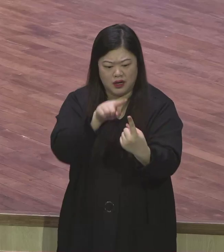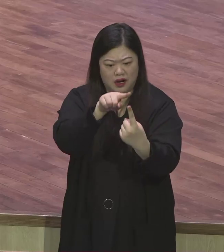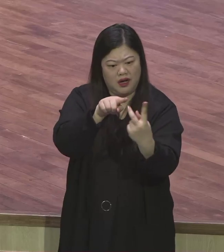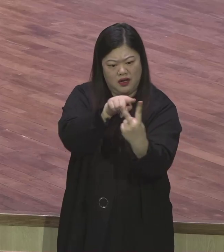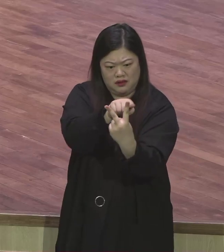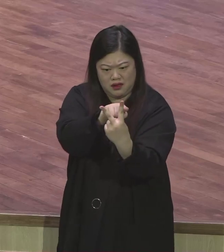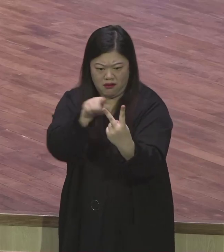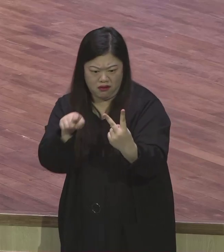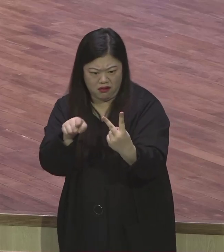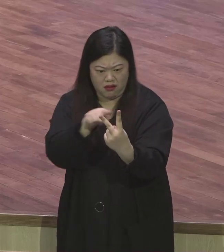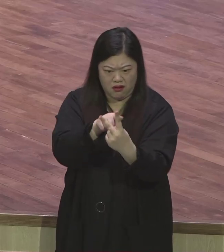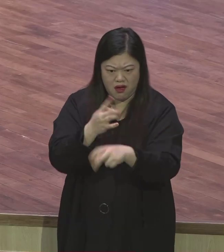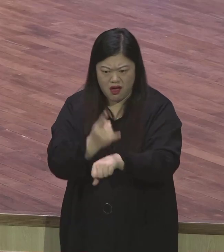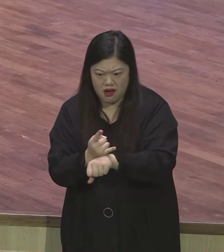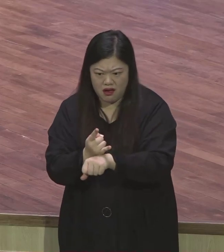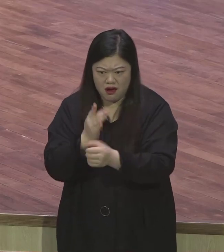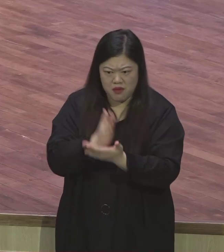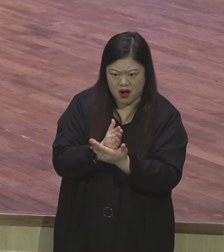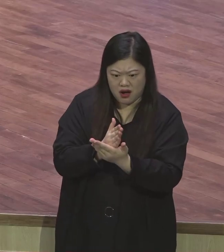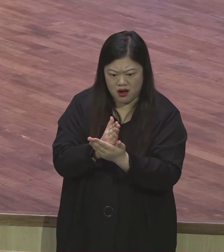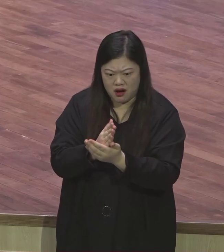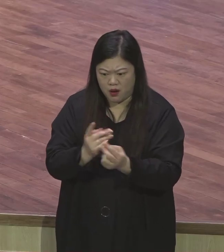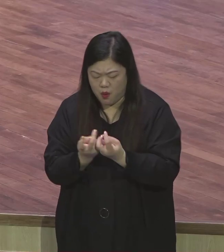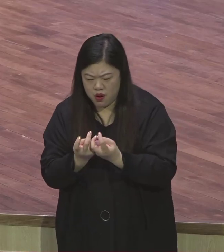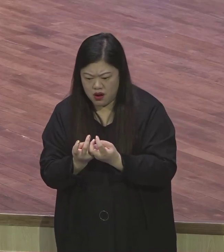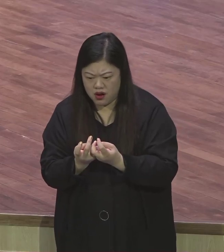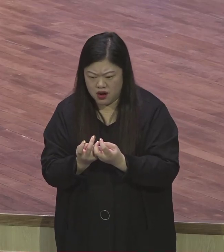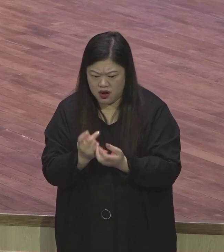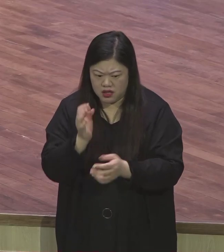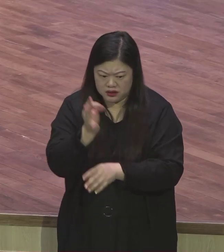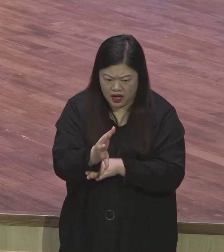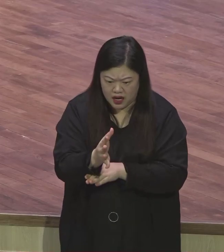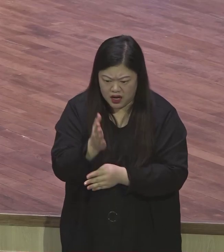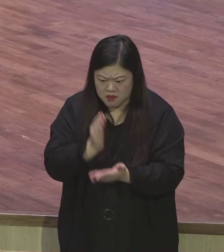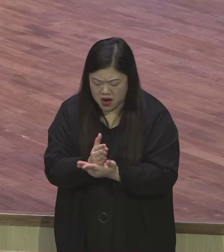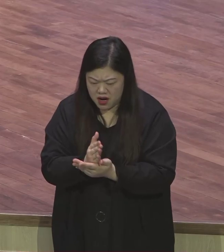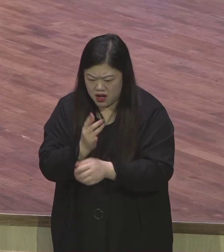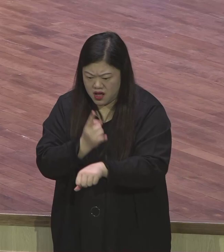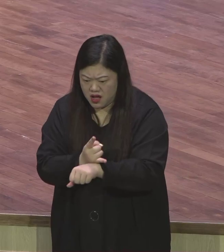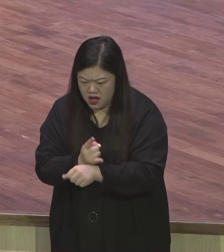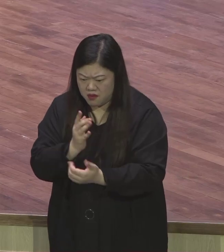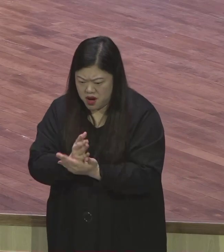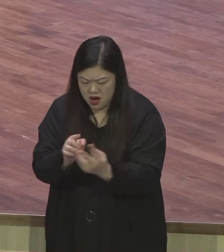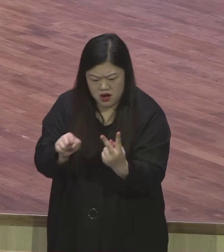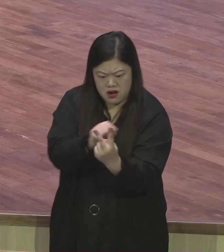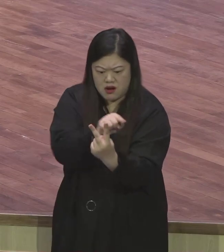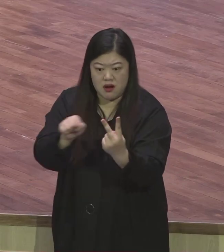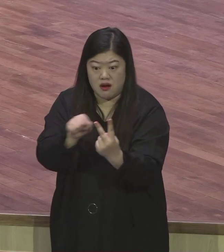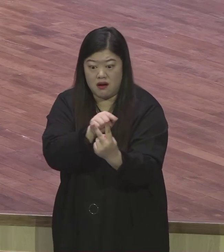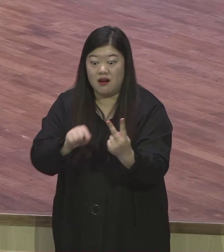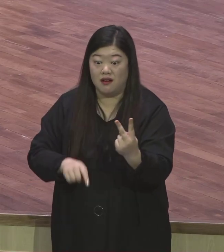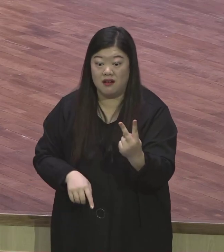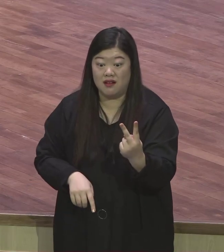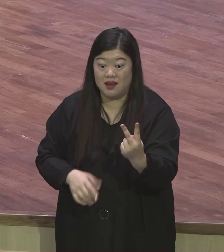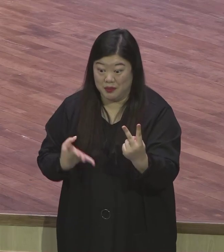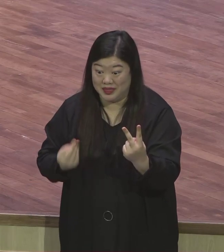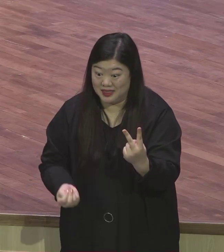있습니다. 그때 우리는 어떻게 해야 될까요? 성경